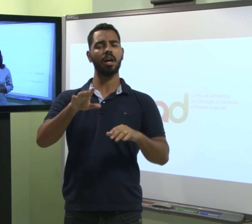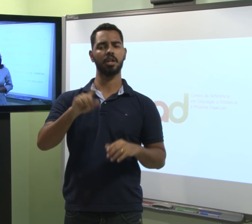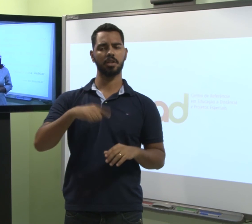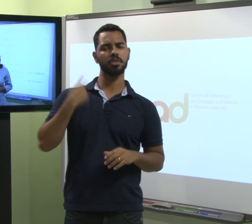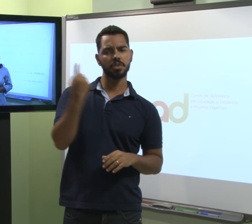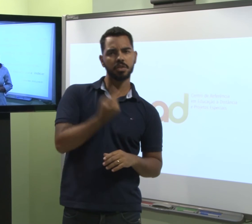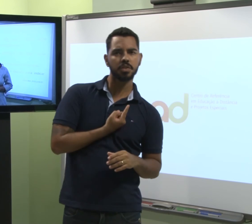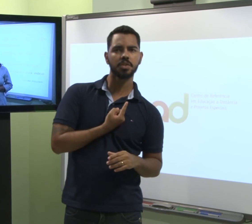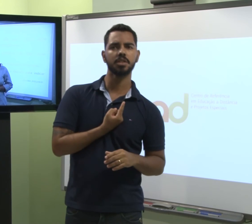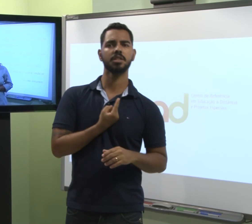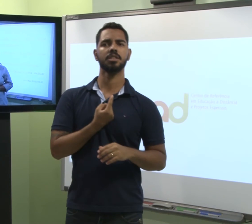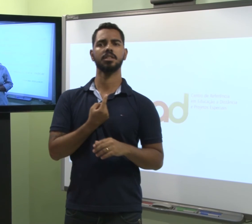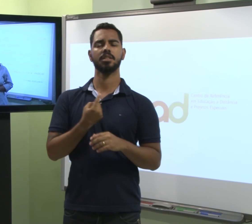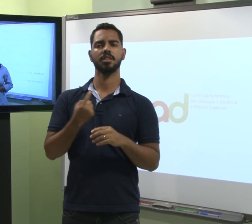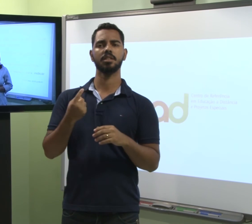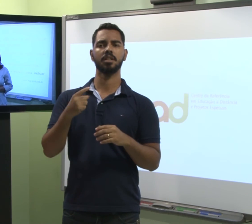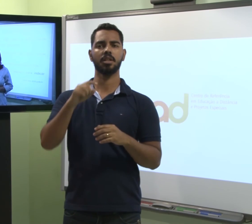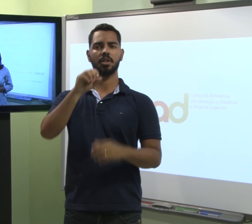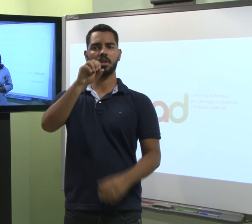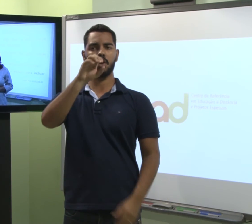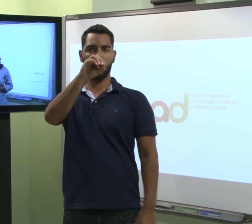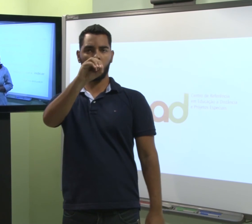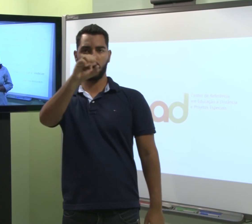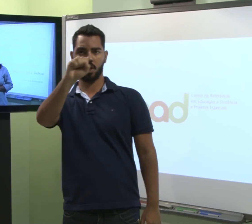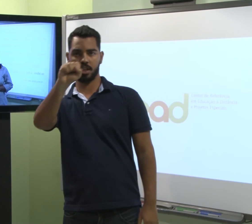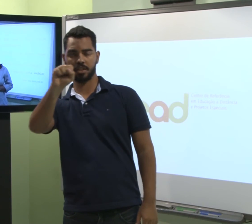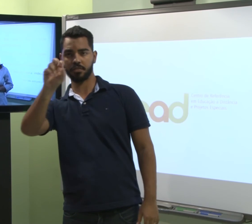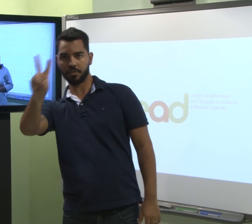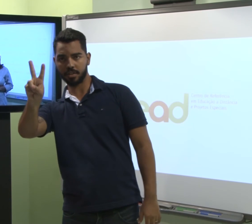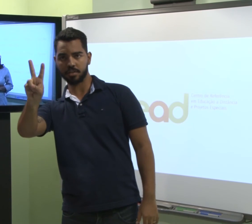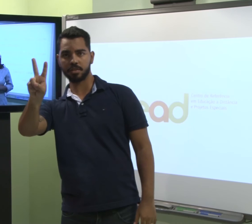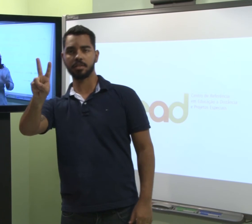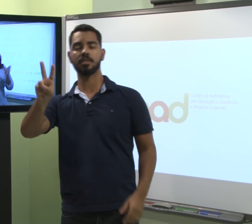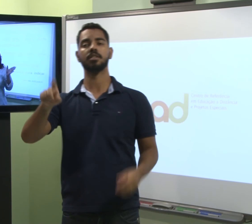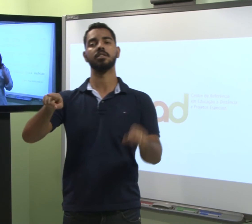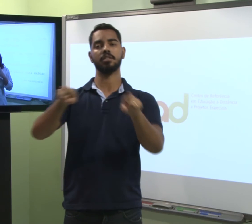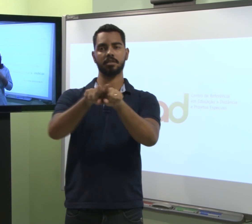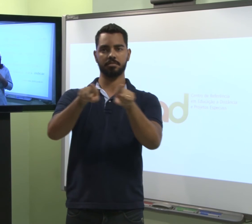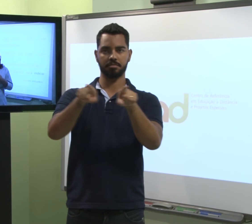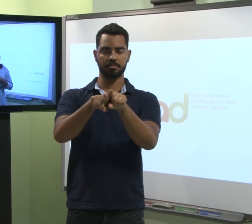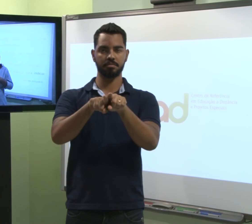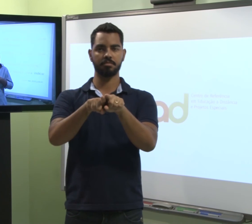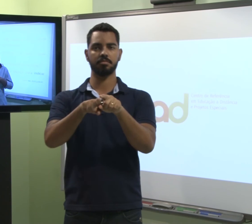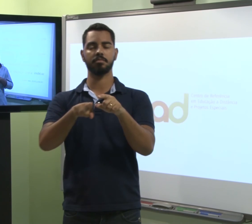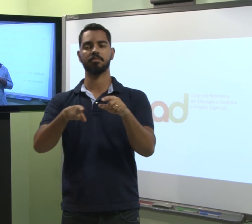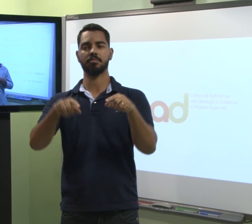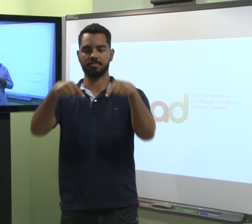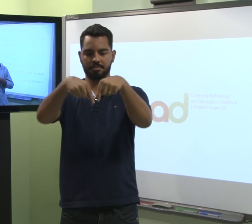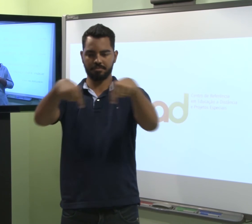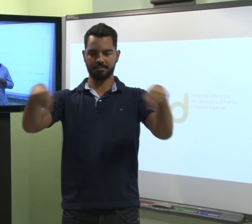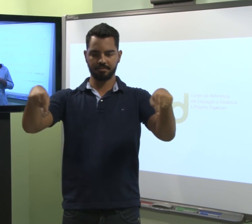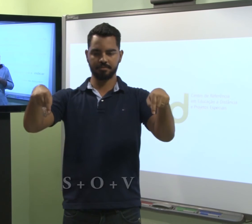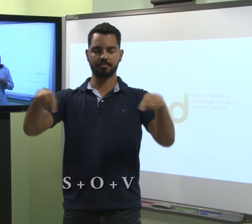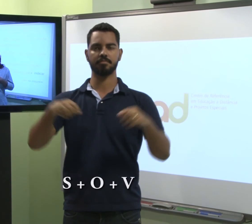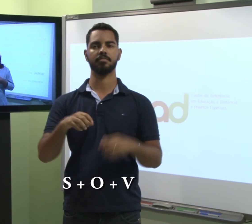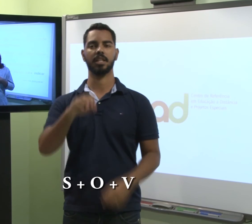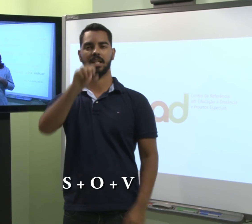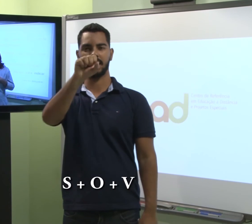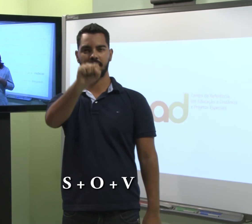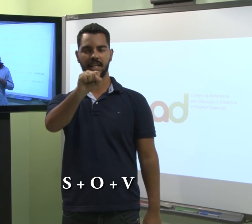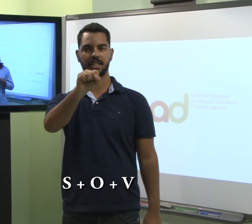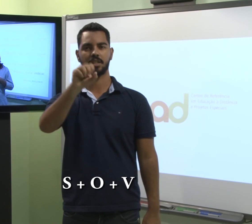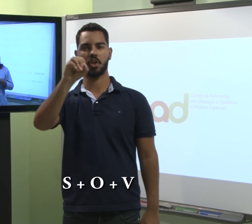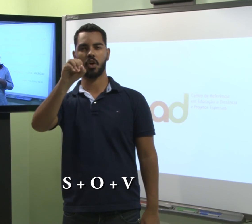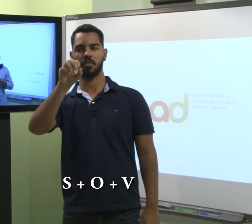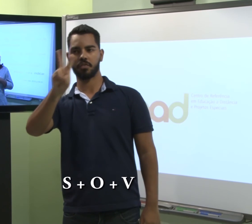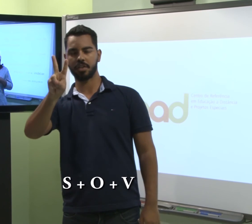a construção OSV, que é objeto, sujeito, verbo, a ordenação SOV, sujeito,